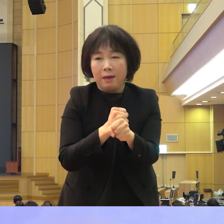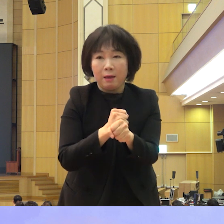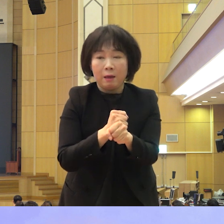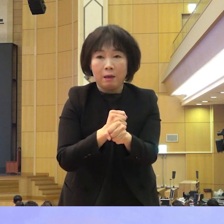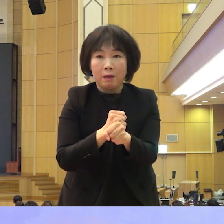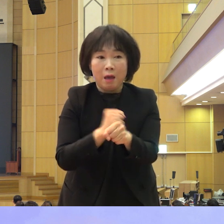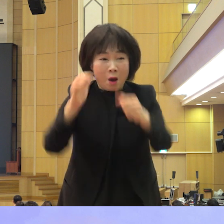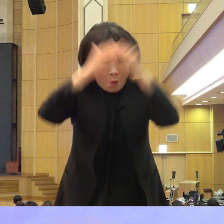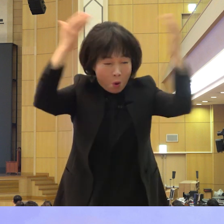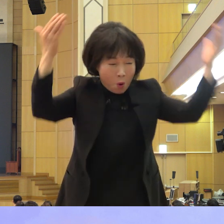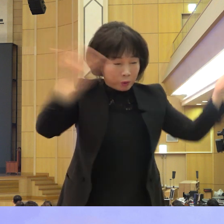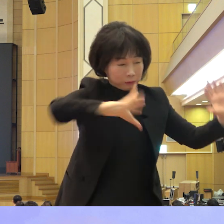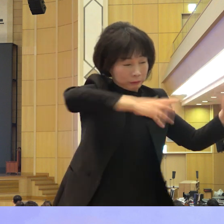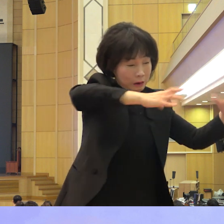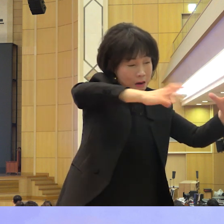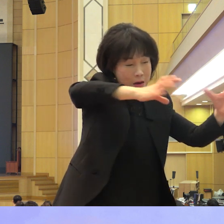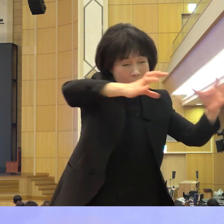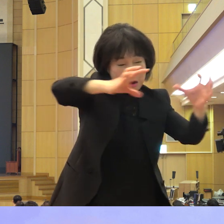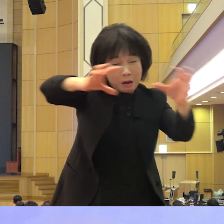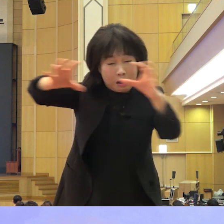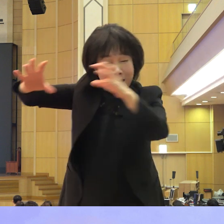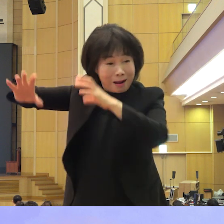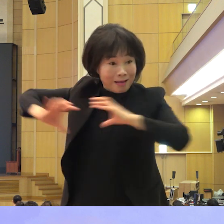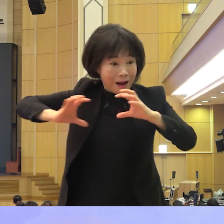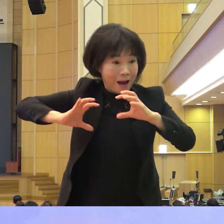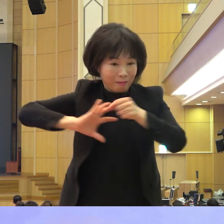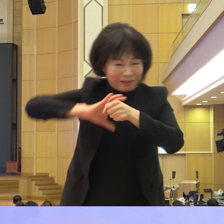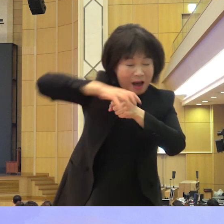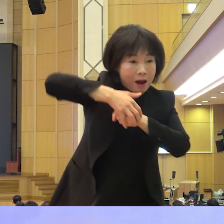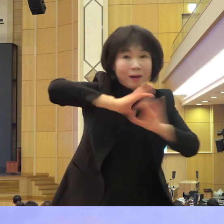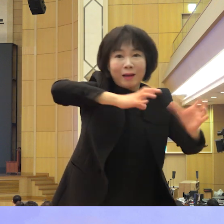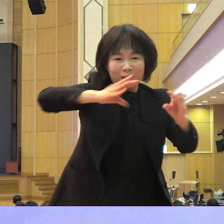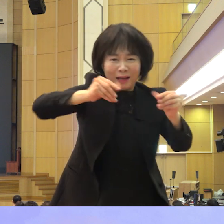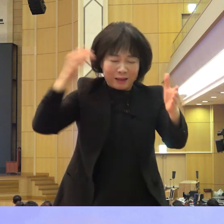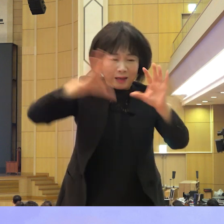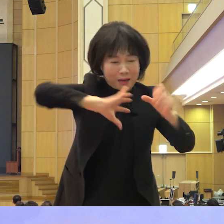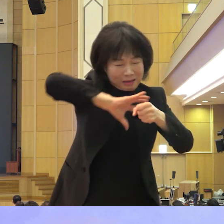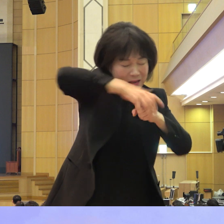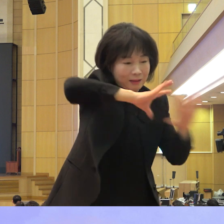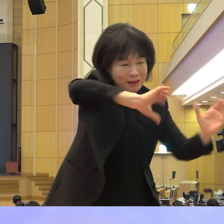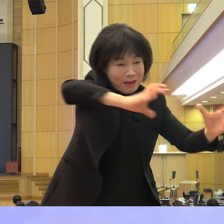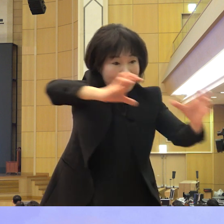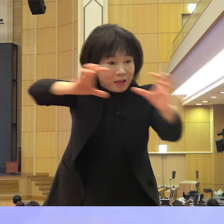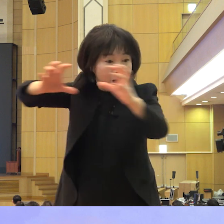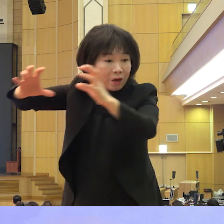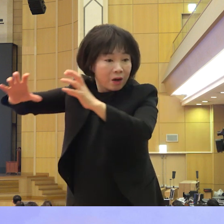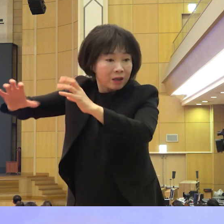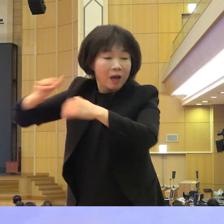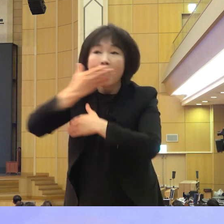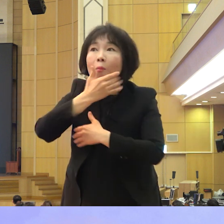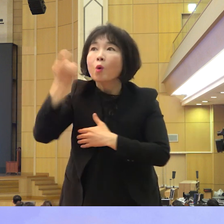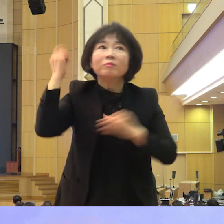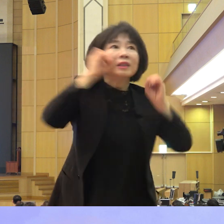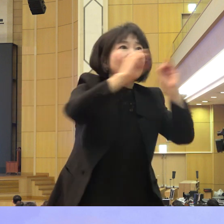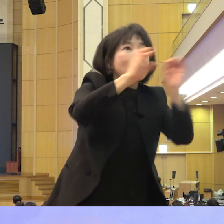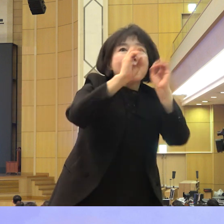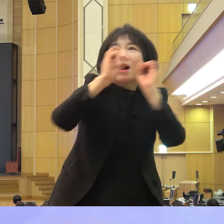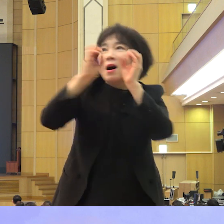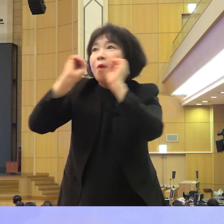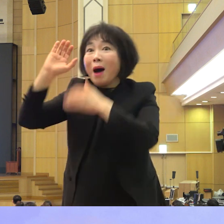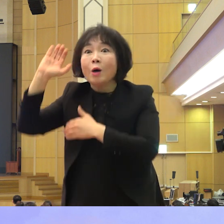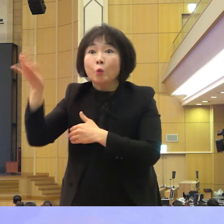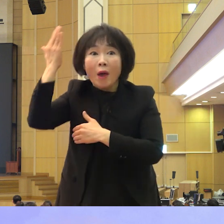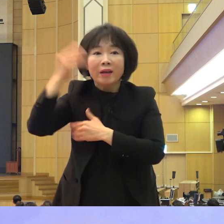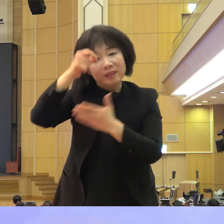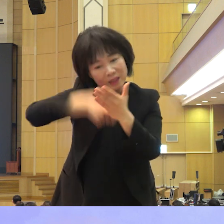시작해가지고 모든 족속에게, 심지어 땅끝까지 전하라고 했는데 모든 족속에 전파될